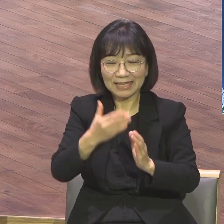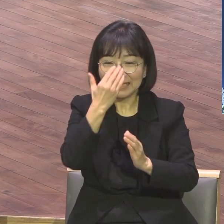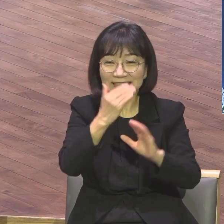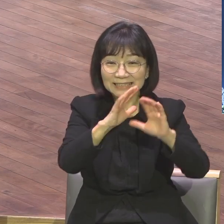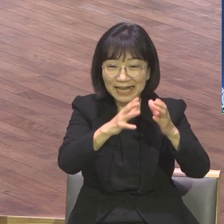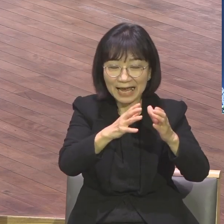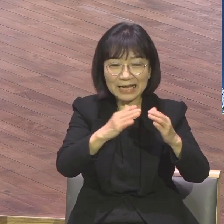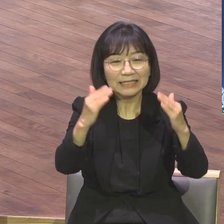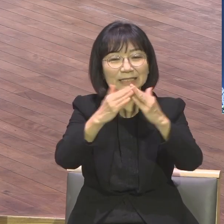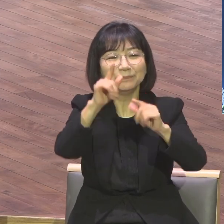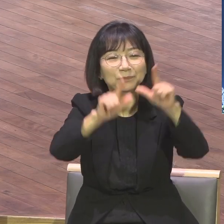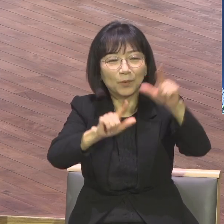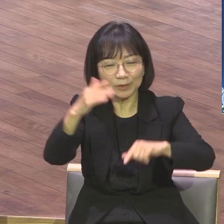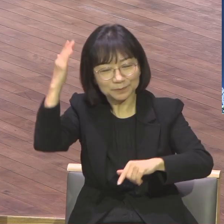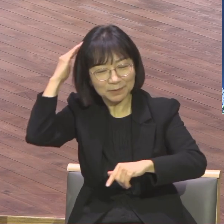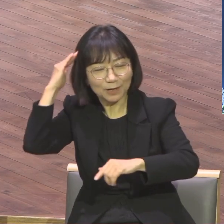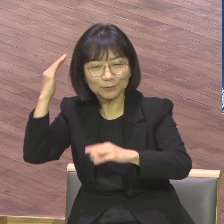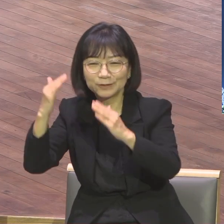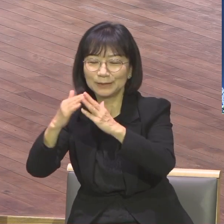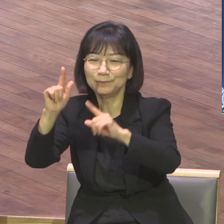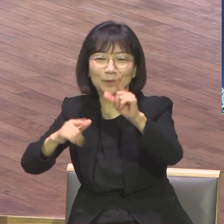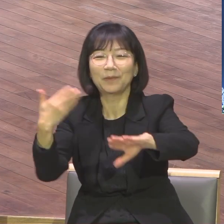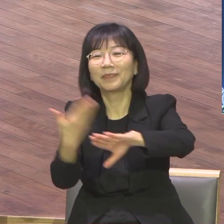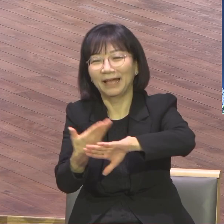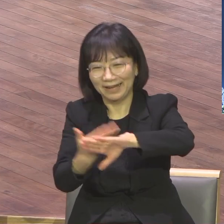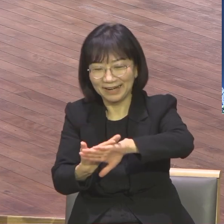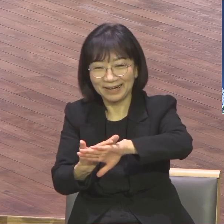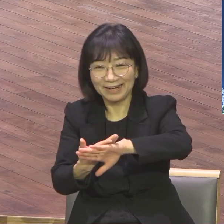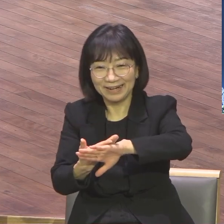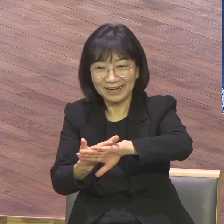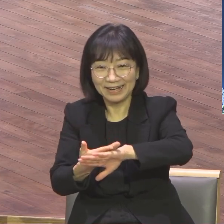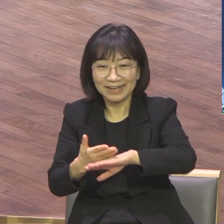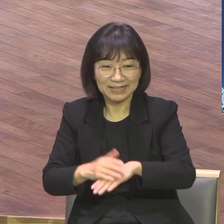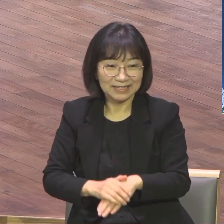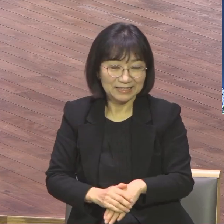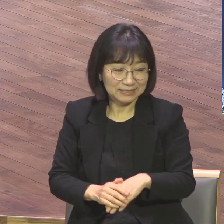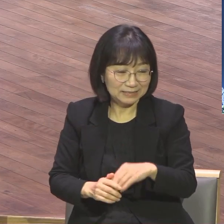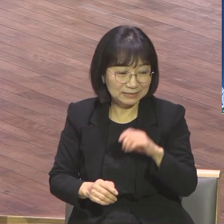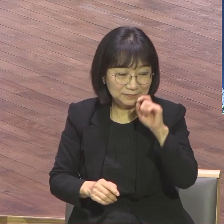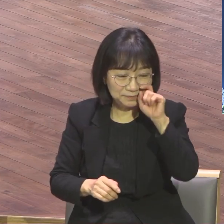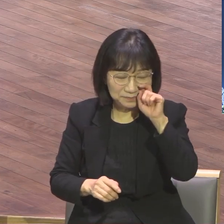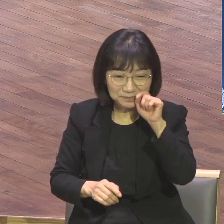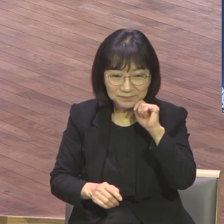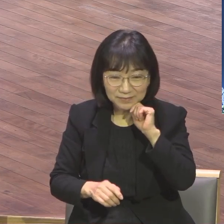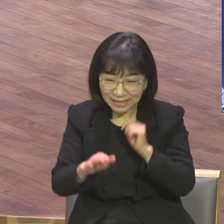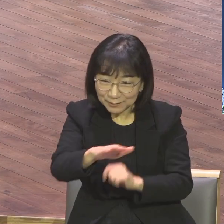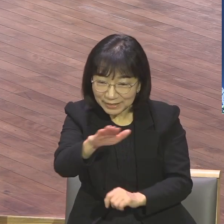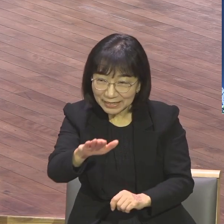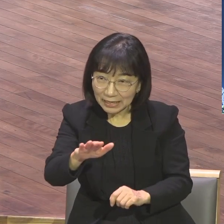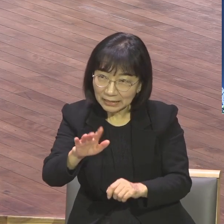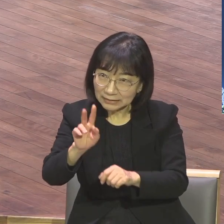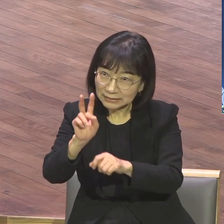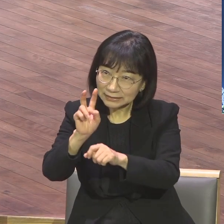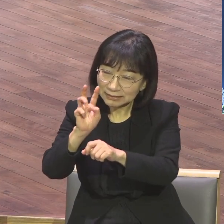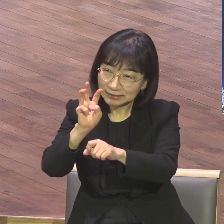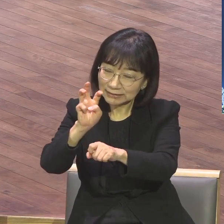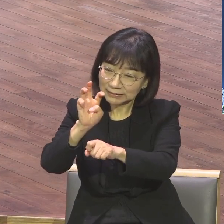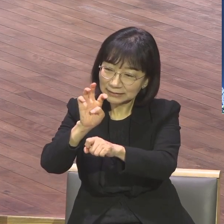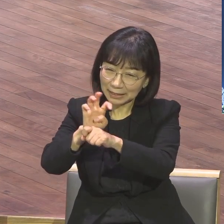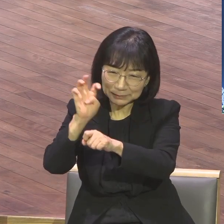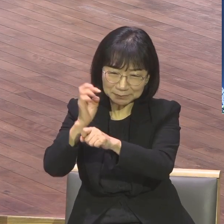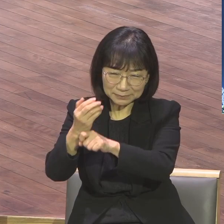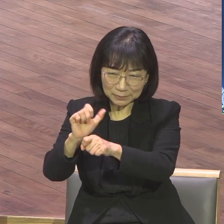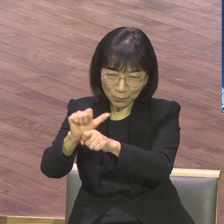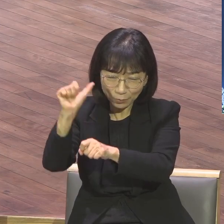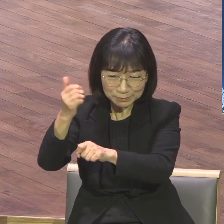이스라엘의 집을 알아야 돼요. 여러분 솔직히 불과 우리 몇십 년 전만 해도 우리 집들이 어땠습니까?